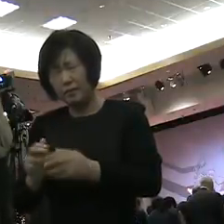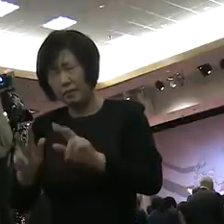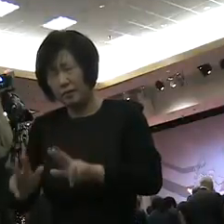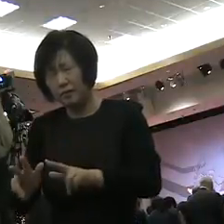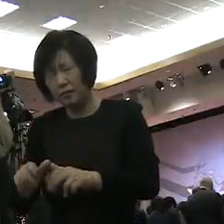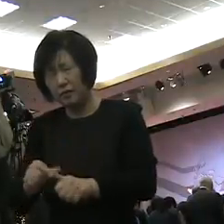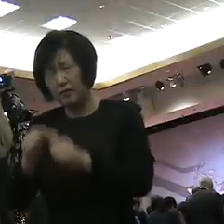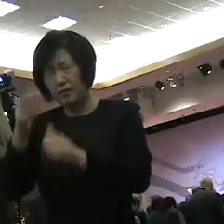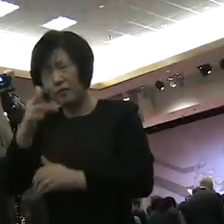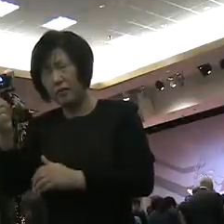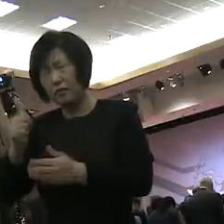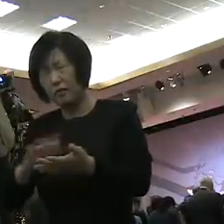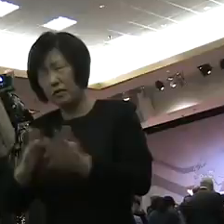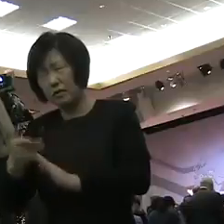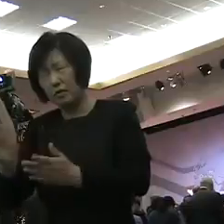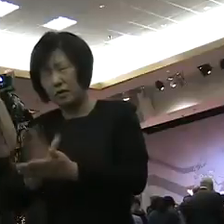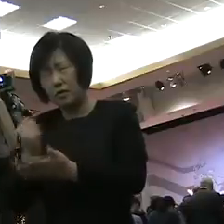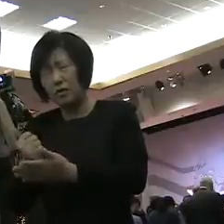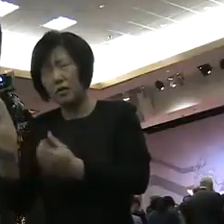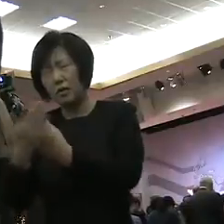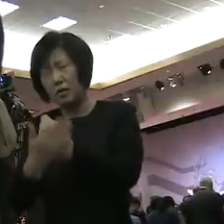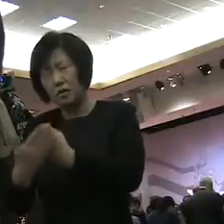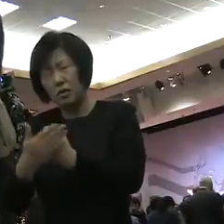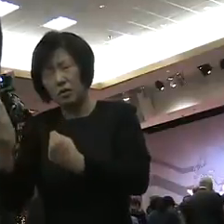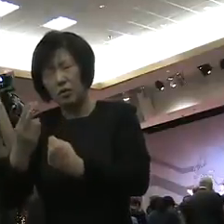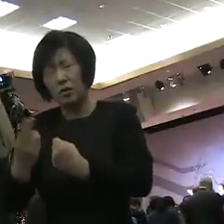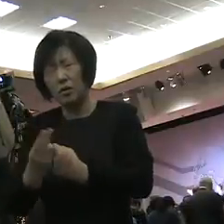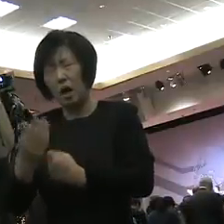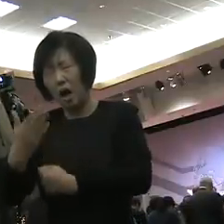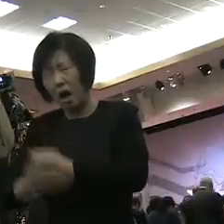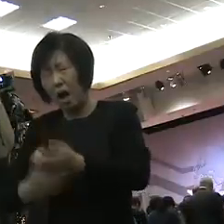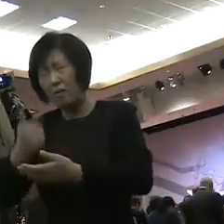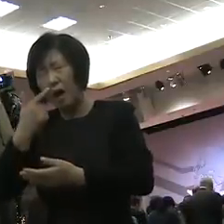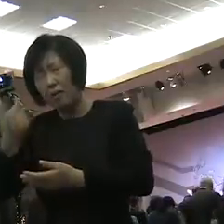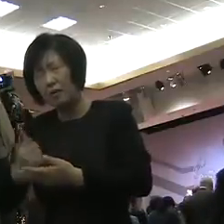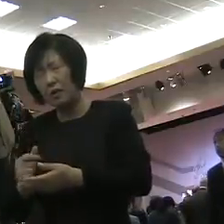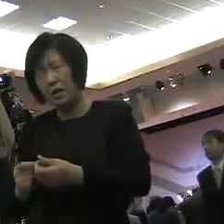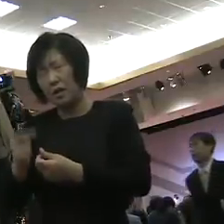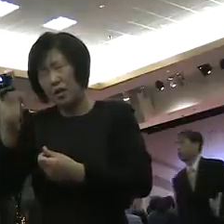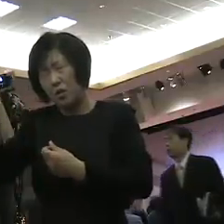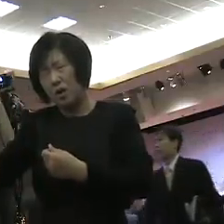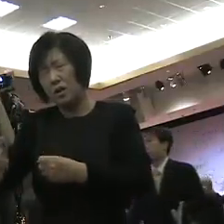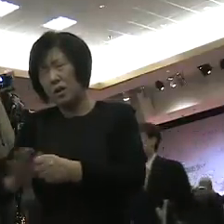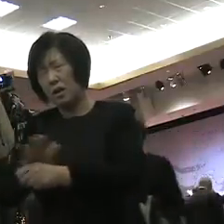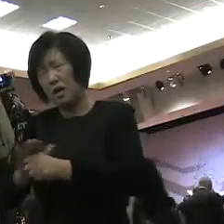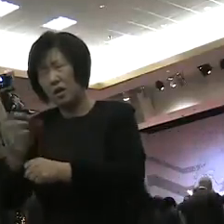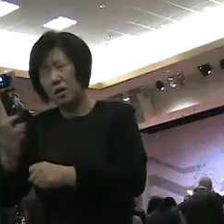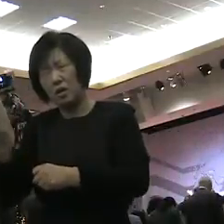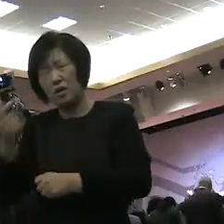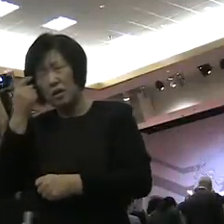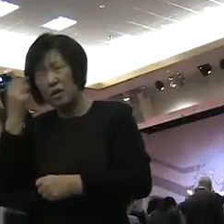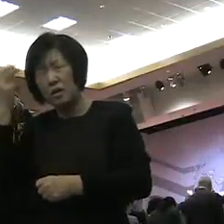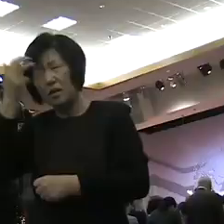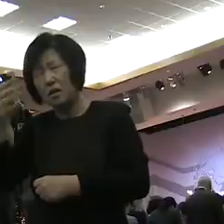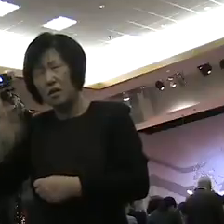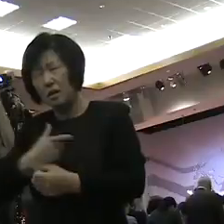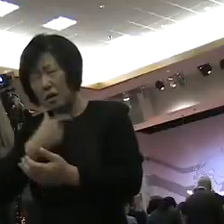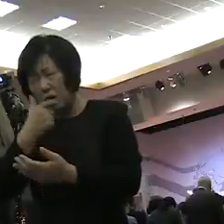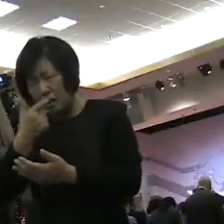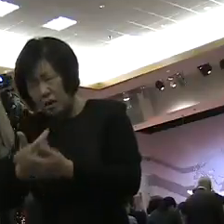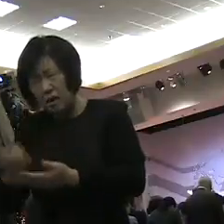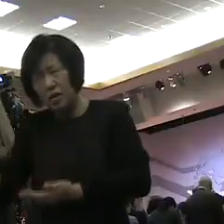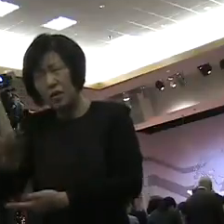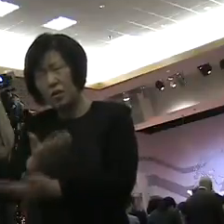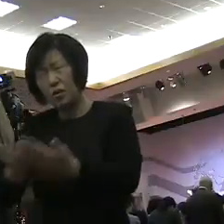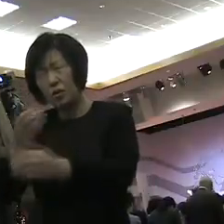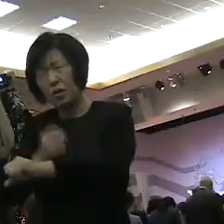이제는 우리 구주 예수 그리스도의 은혜와 하나님 아버지의 무한하신 사랑과 성령님의 감화 감동하시고